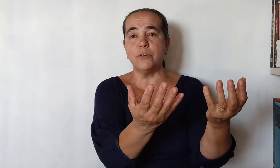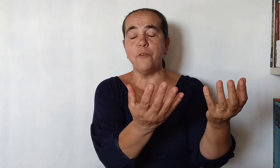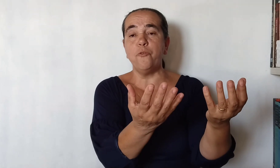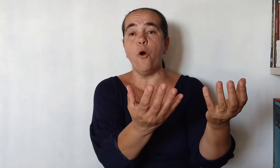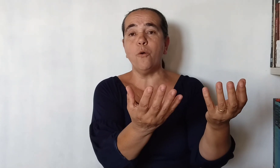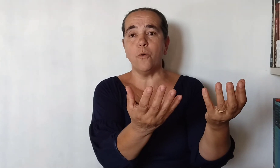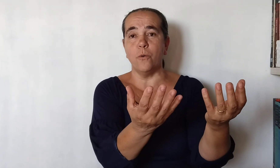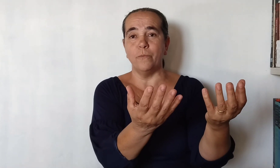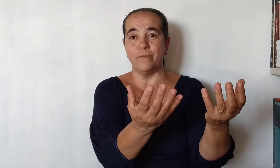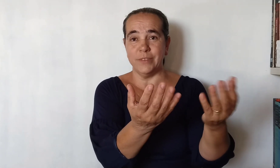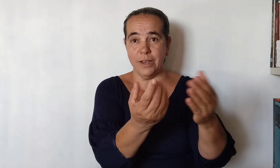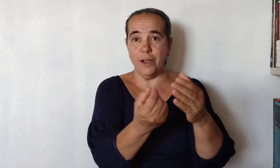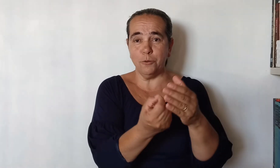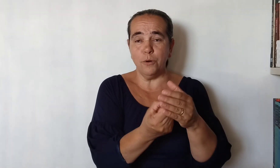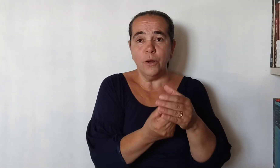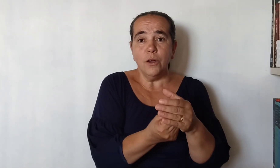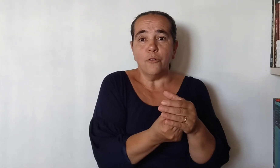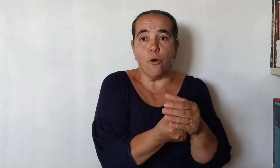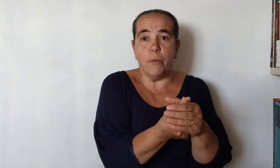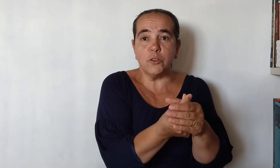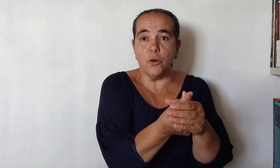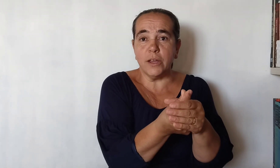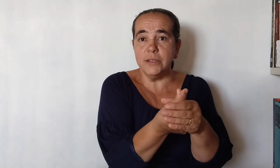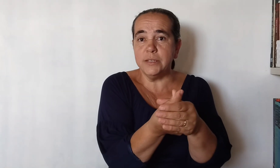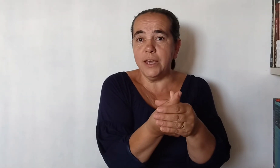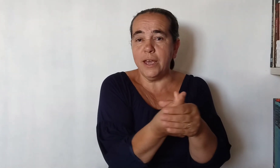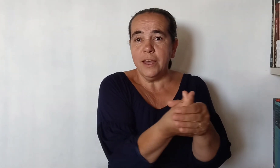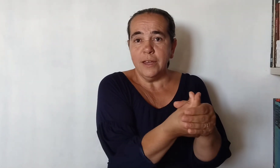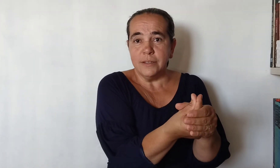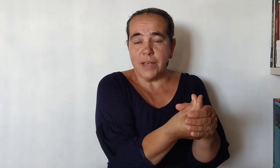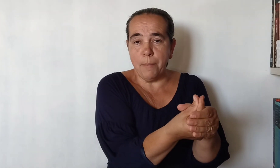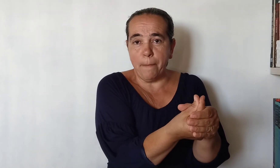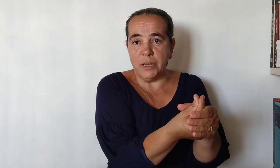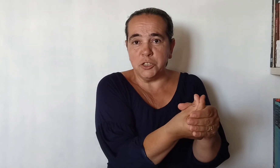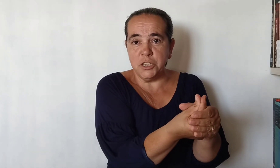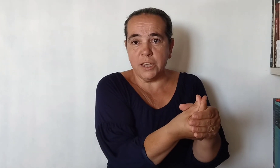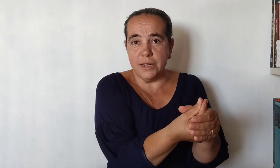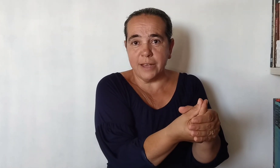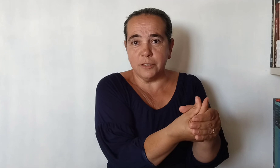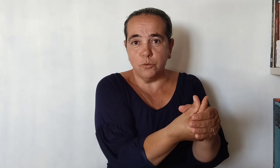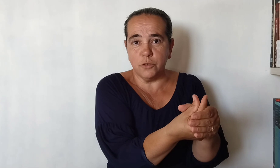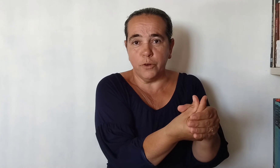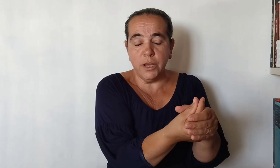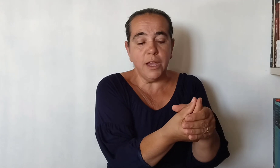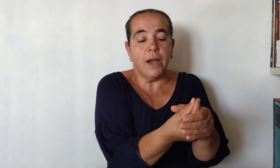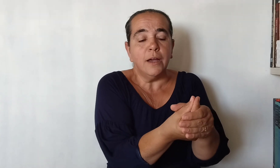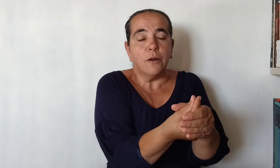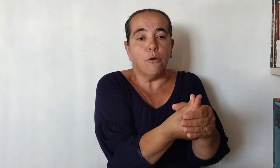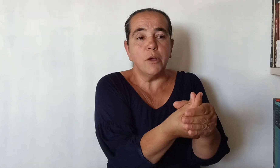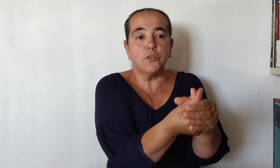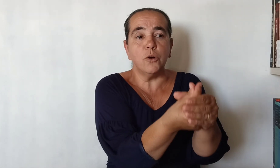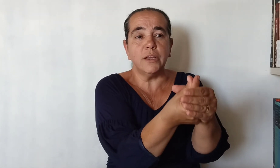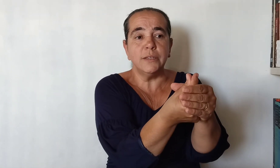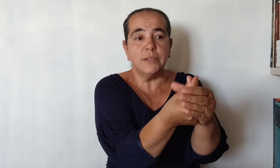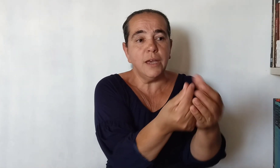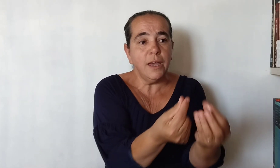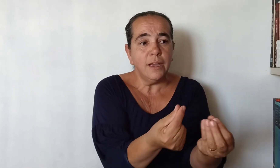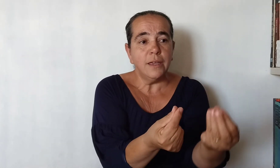Que é fogo, certo? Começou a crescer, sabe a plantinha que nasce duas folhinhas? Começou a crescer e